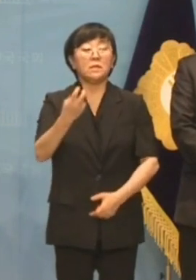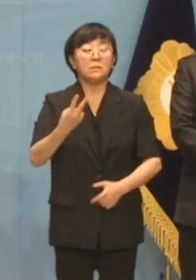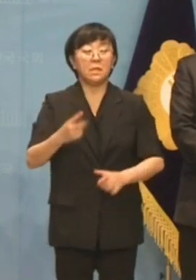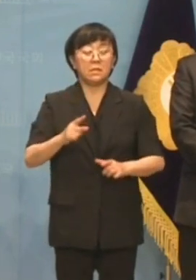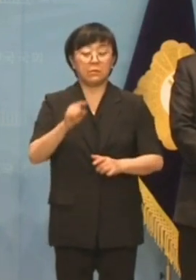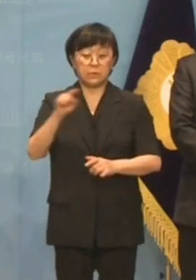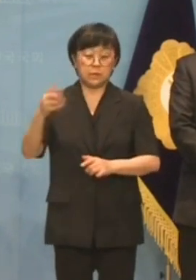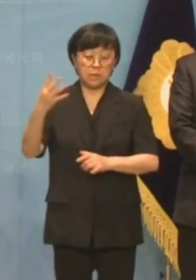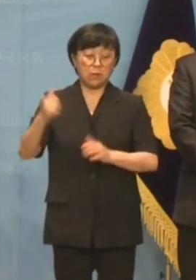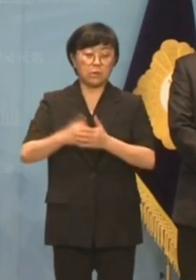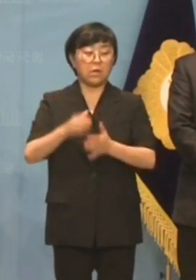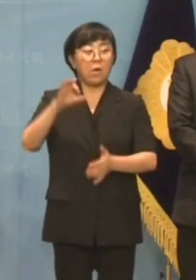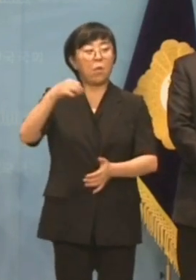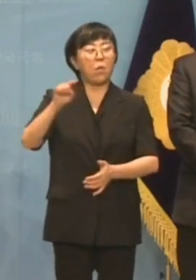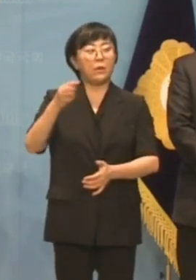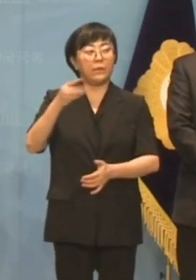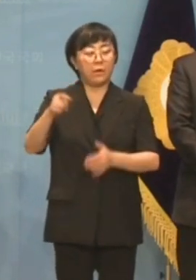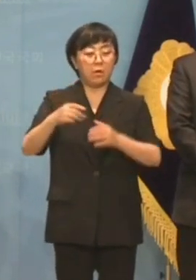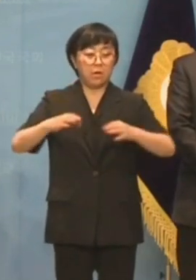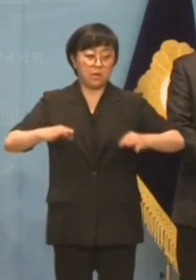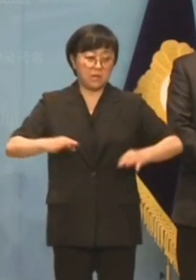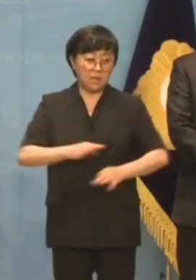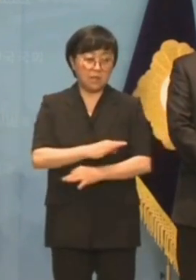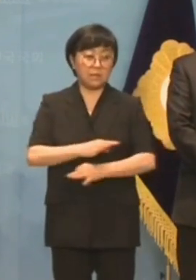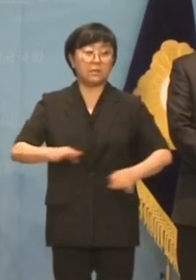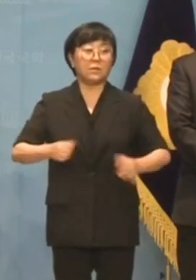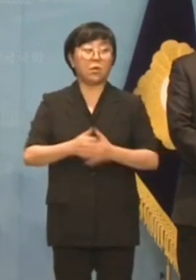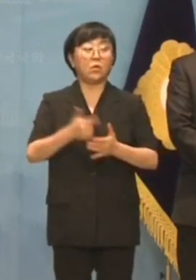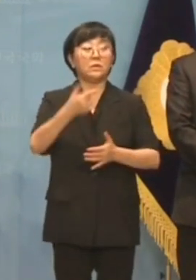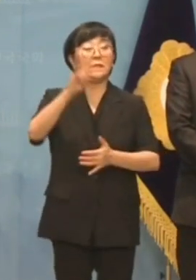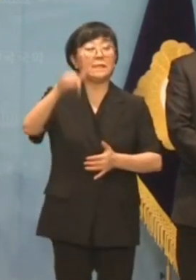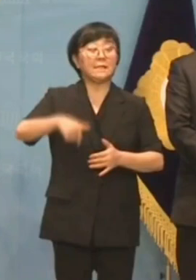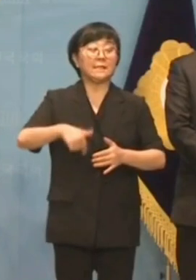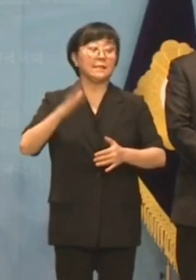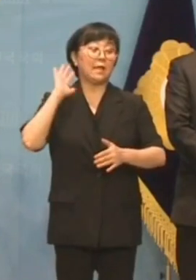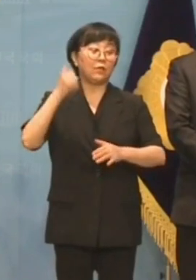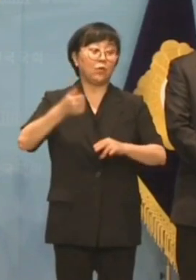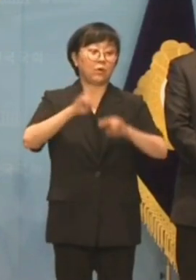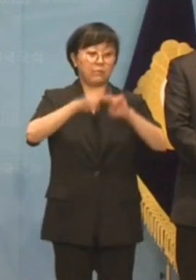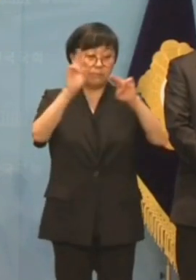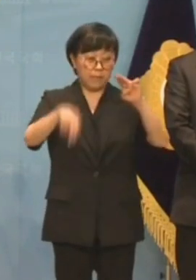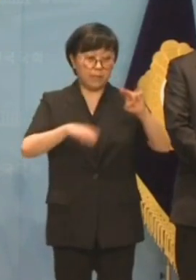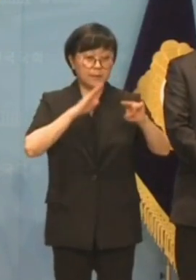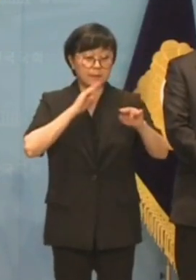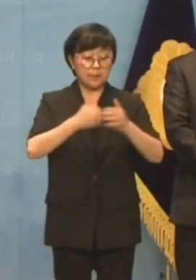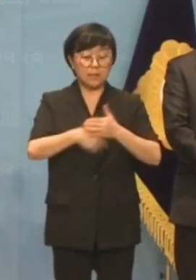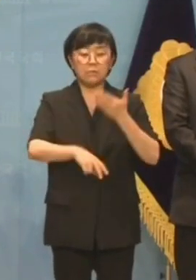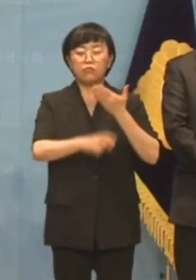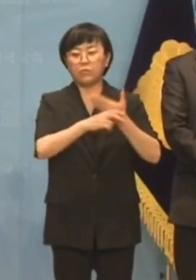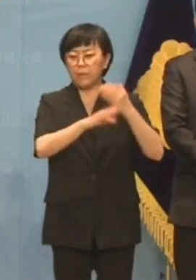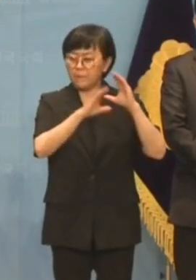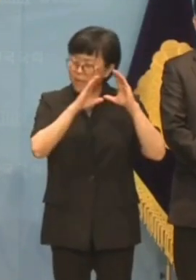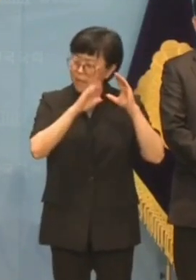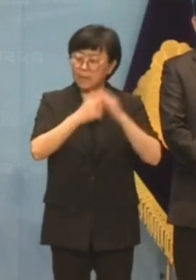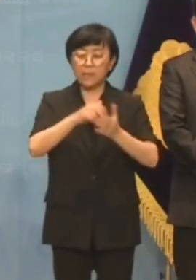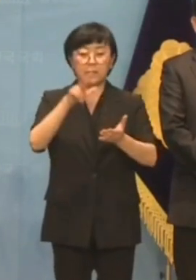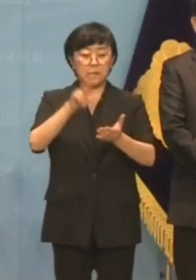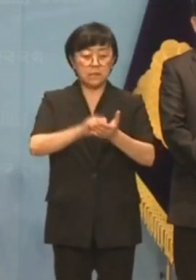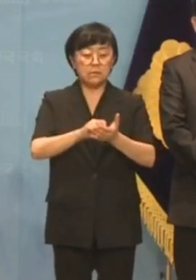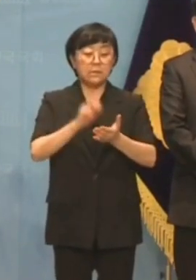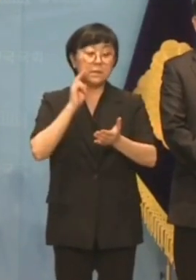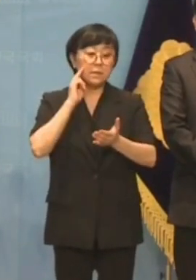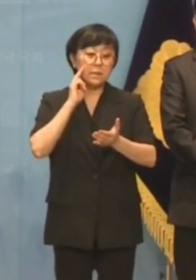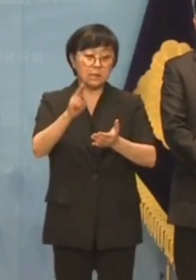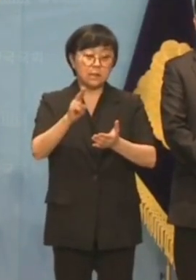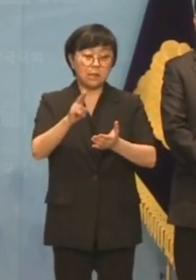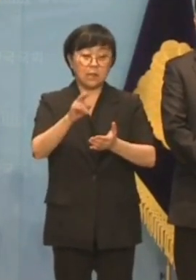1972년부터 74년까지 워터게이트로 닉슨 대통령이 결국 자리에서 물러났습니다. 그렇게 도감청에 대한 문제가 심각하게 받아들이는